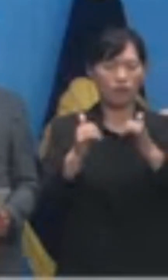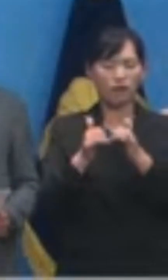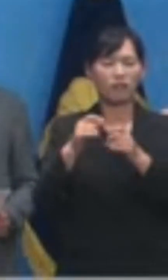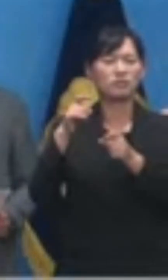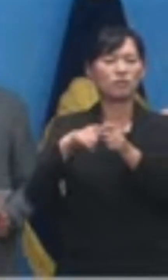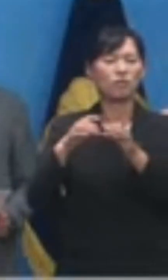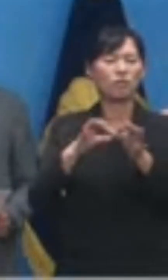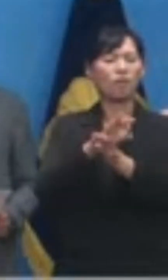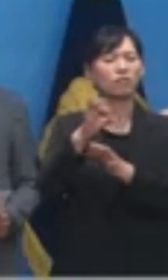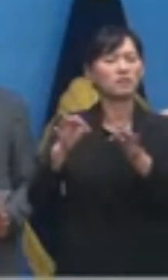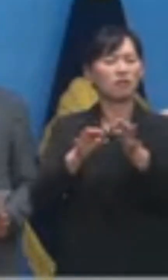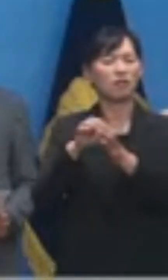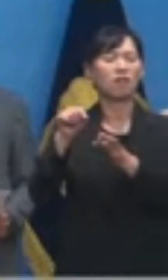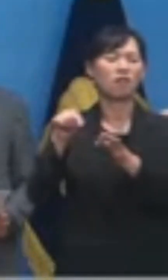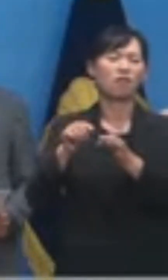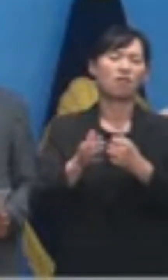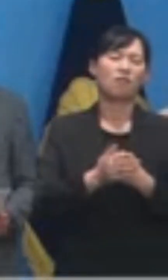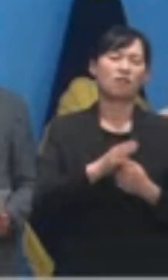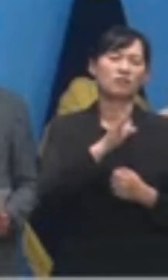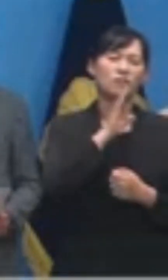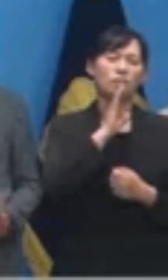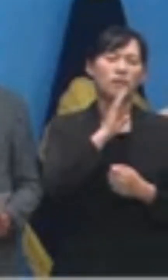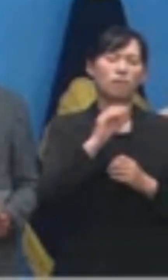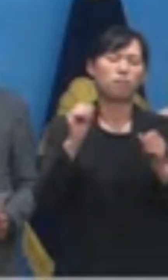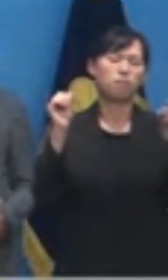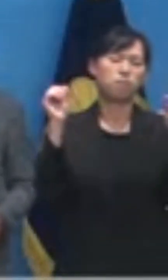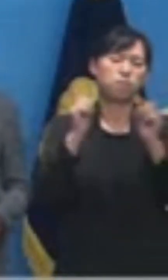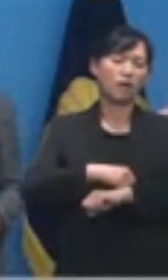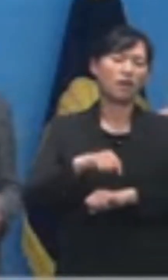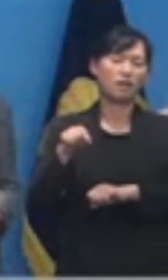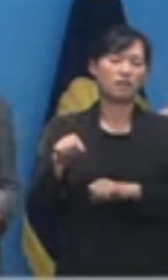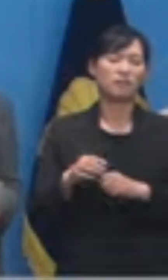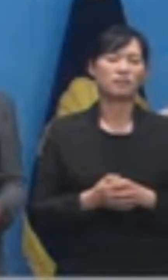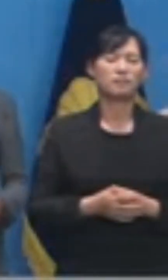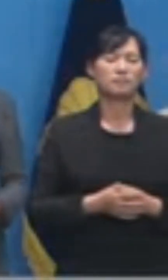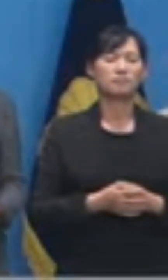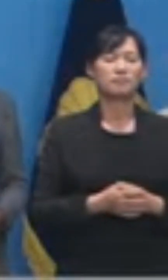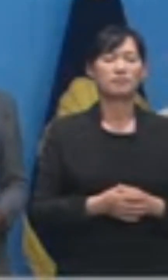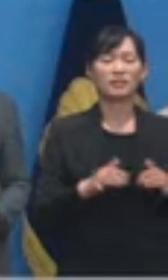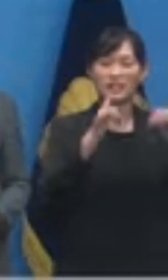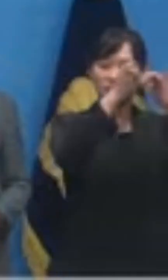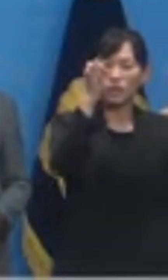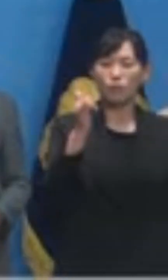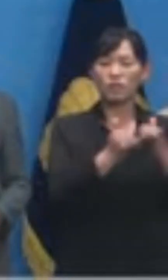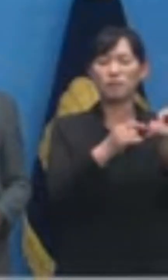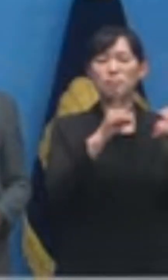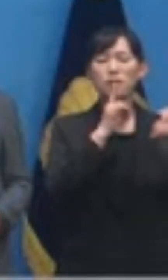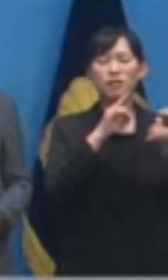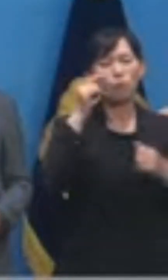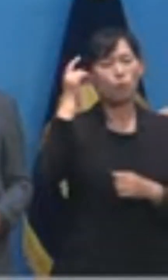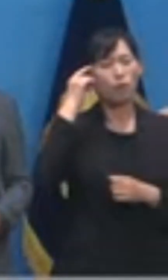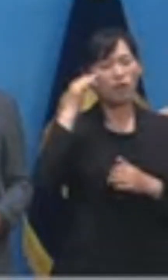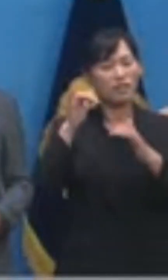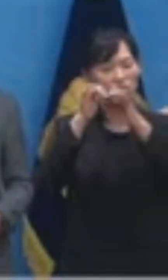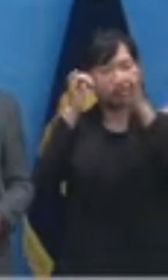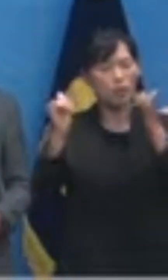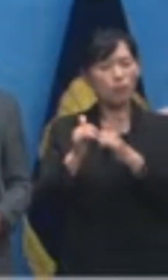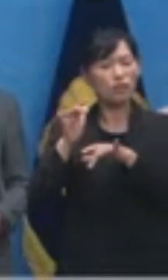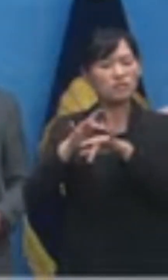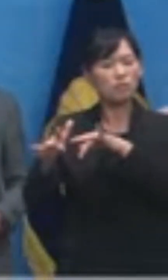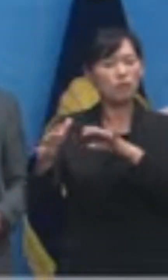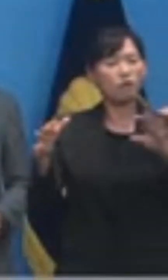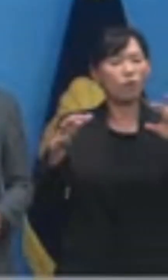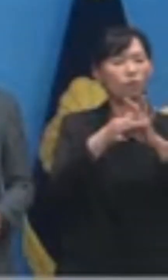영역은 그야말로 파탄이 났습니다. 사회라는 말이 왜 사회주의와